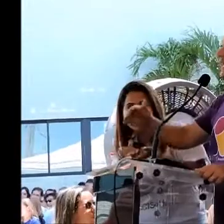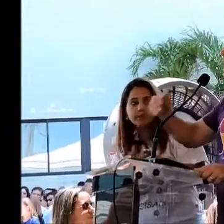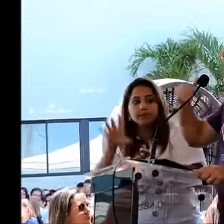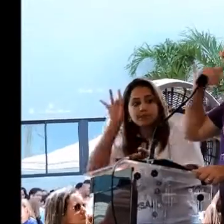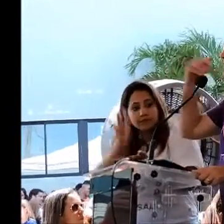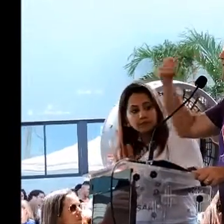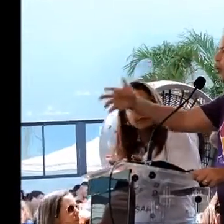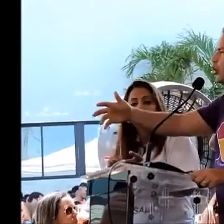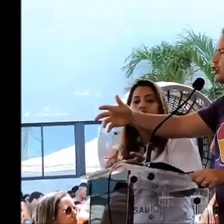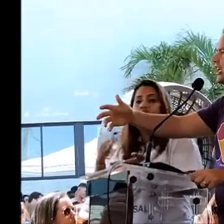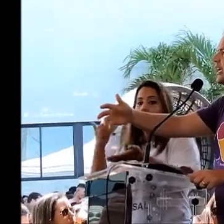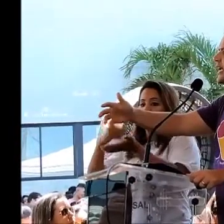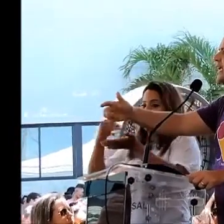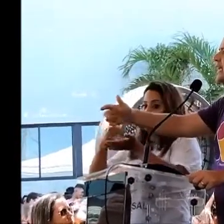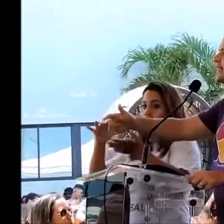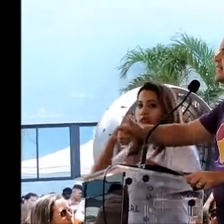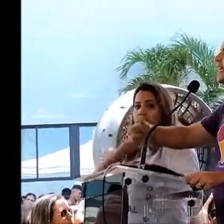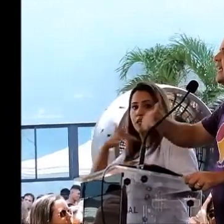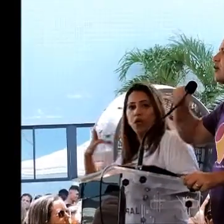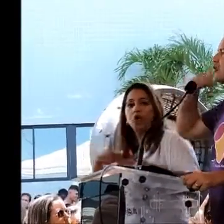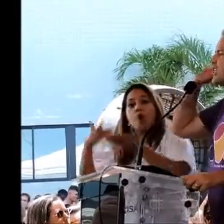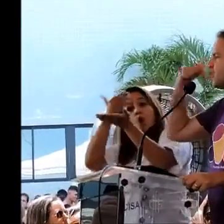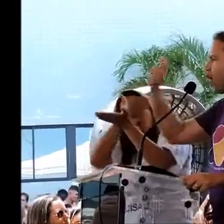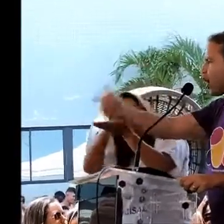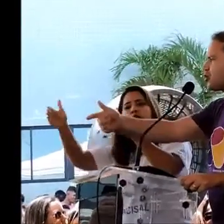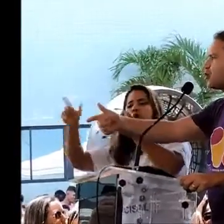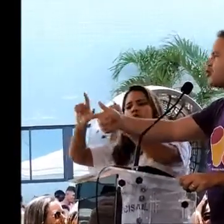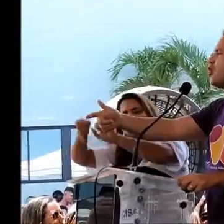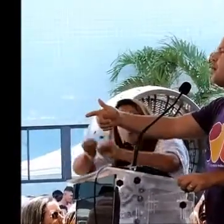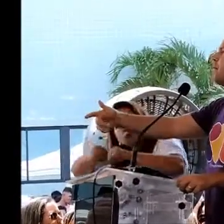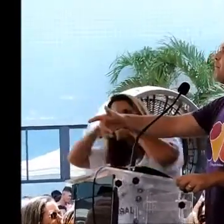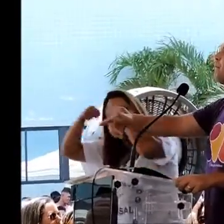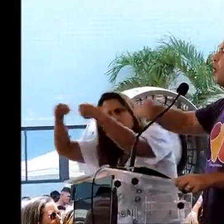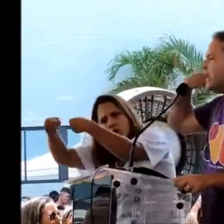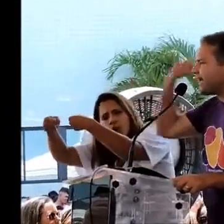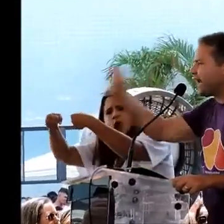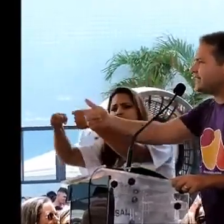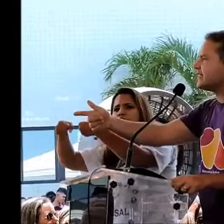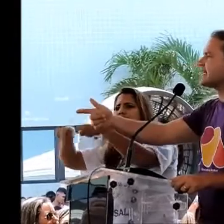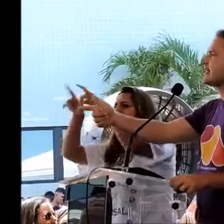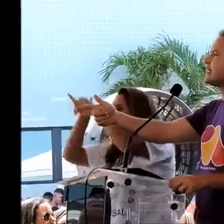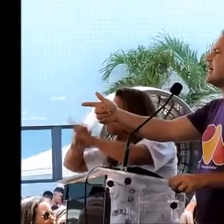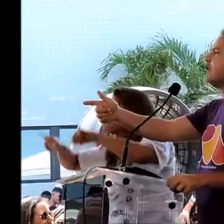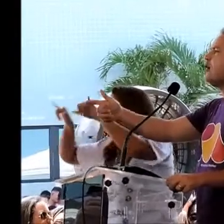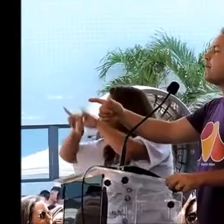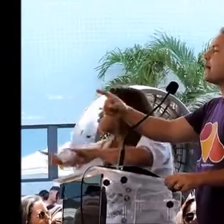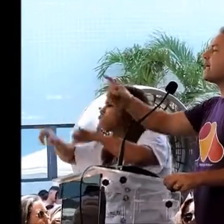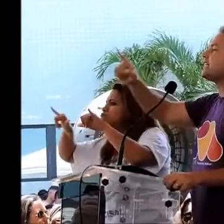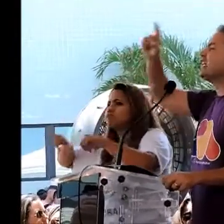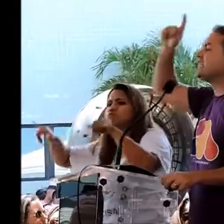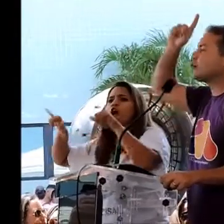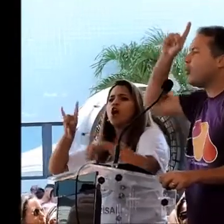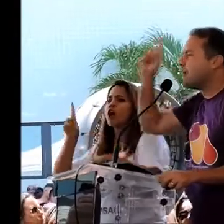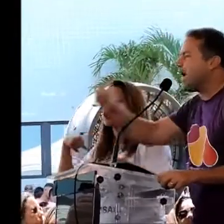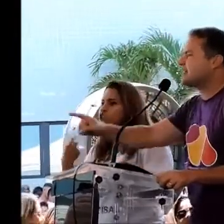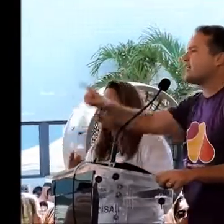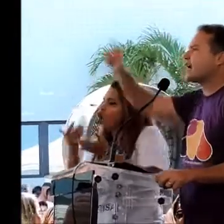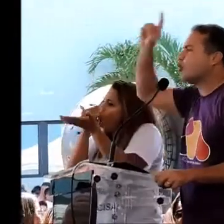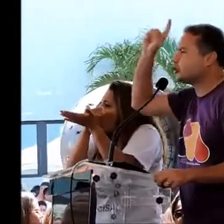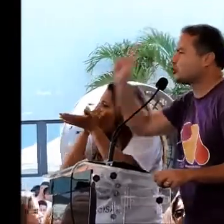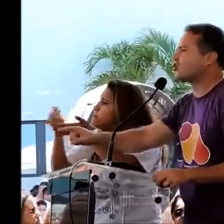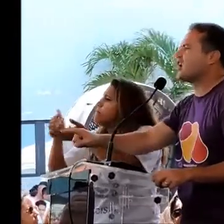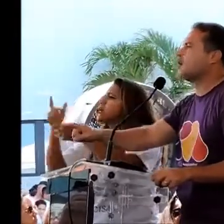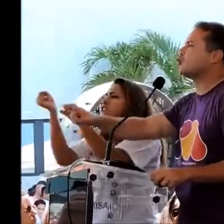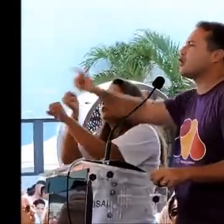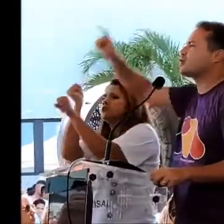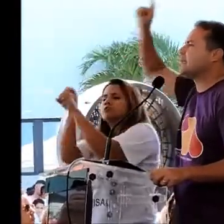a Secretaria de Saúde inicie os esforços, publique a licitação para que a gente comece